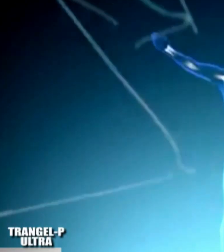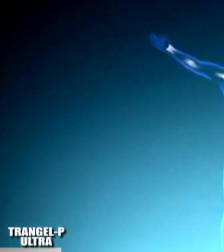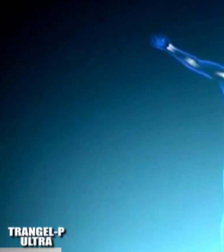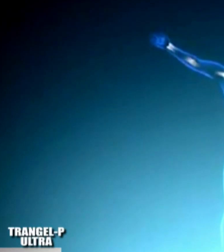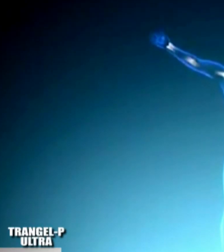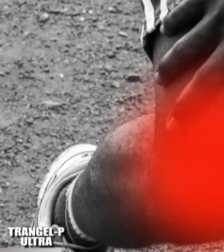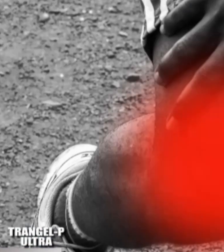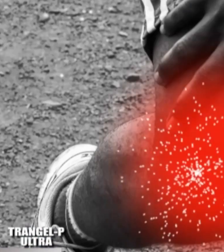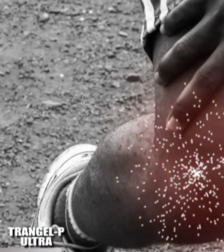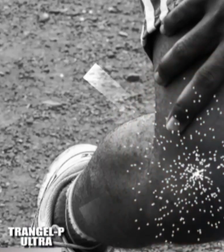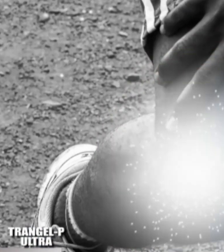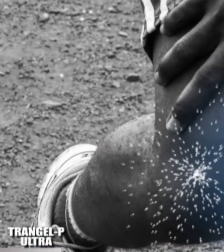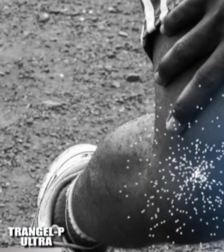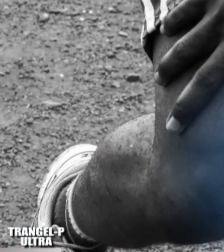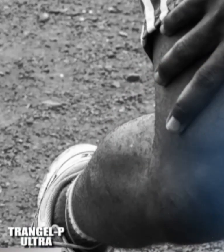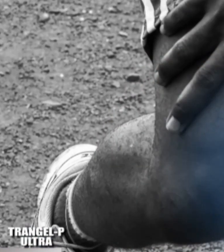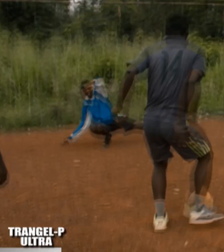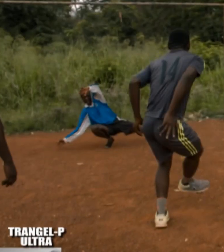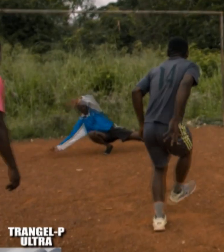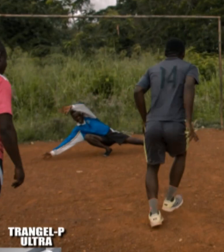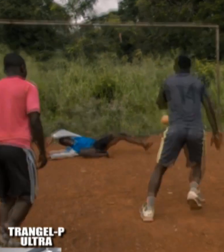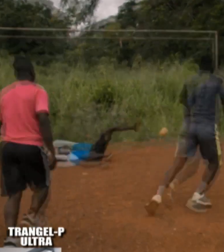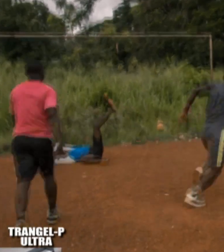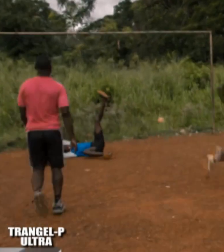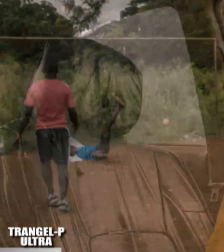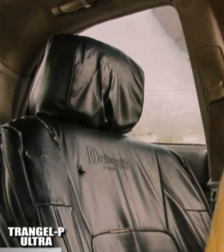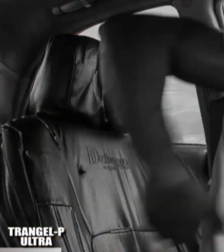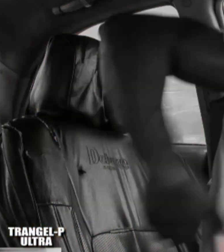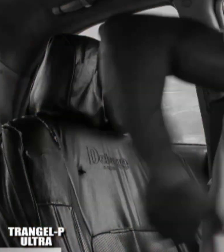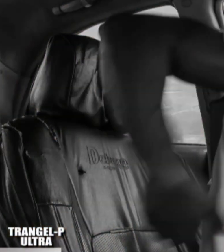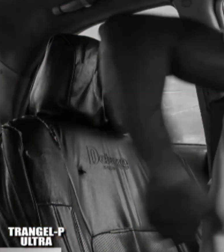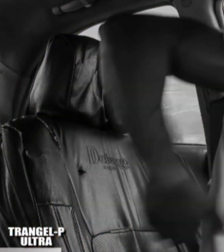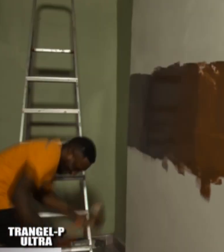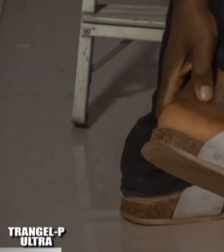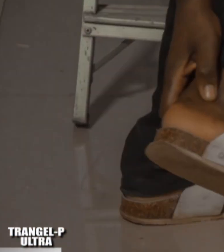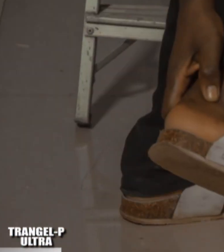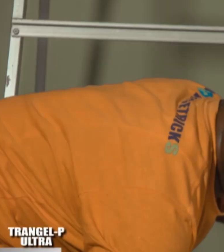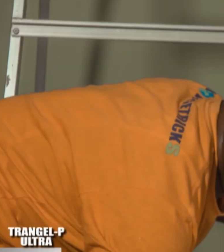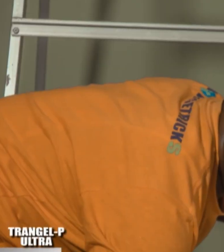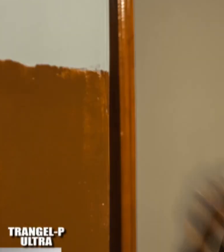na nyina. Etufo nso nkɔ Pharma Limited from Mesia Kumasi. Ana frɛ